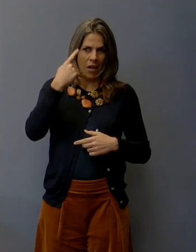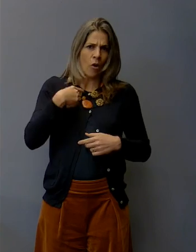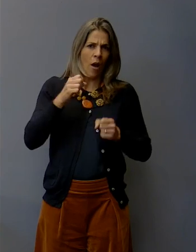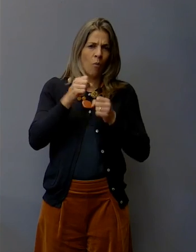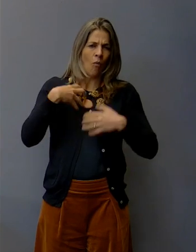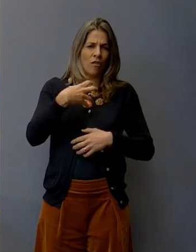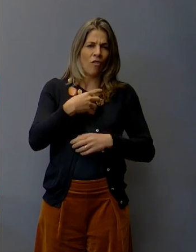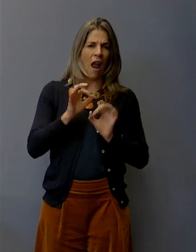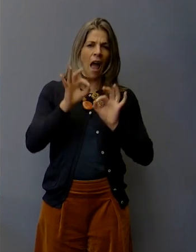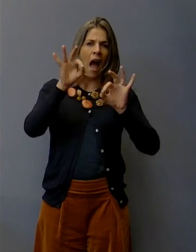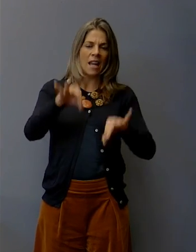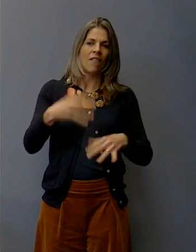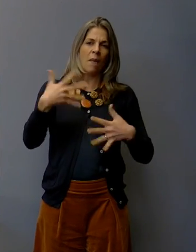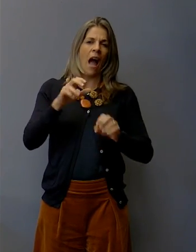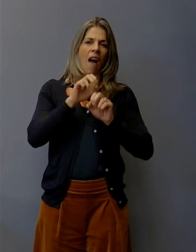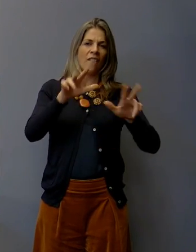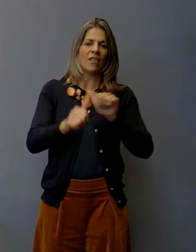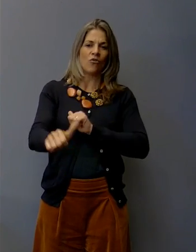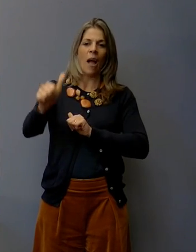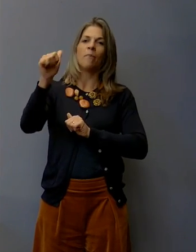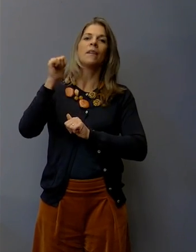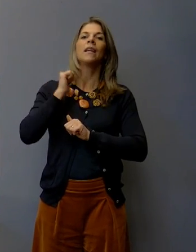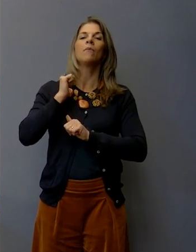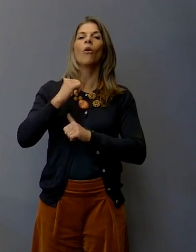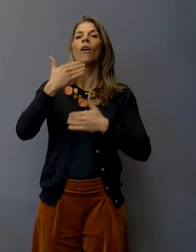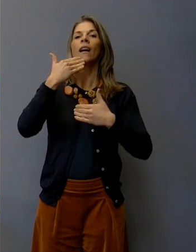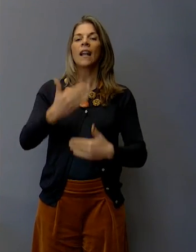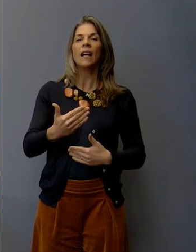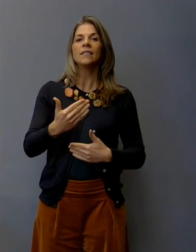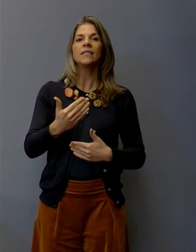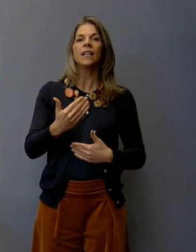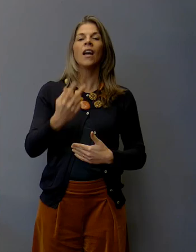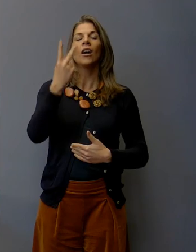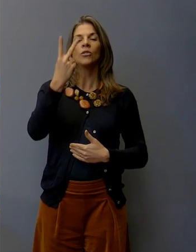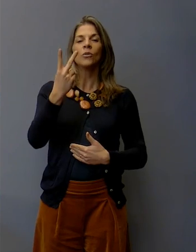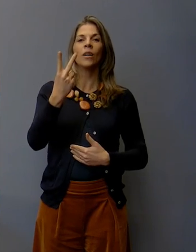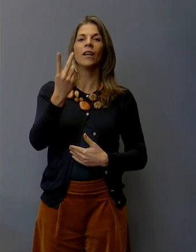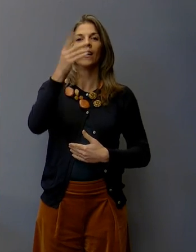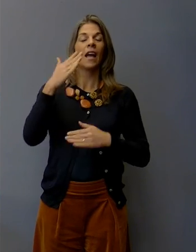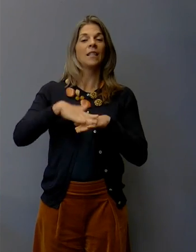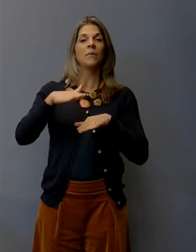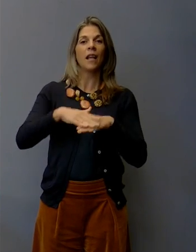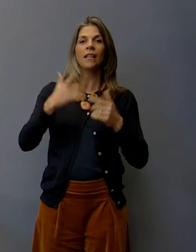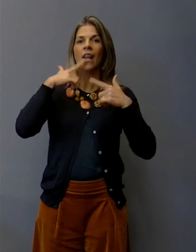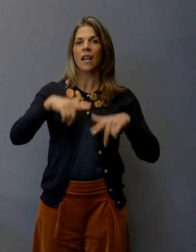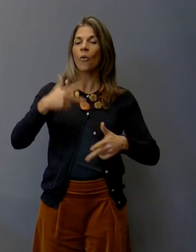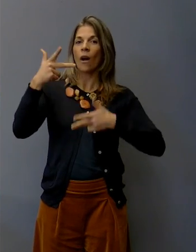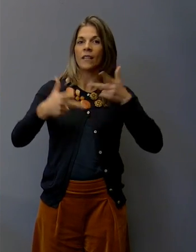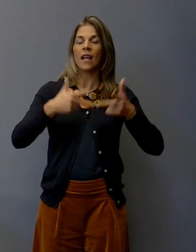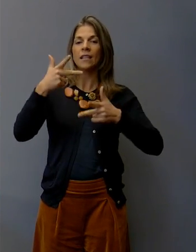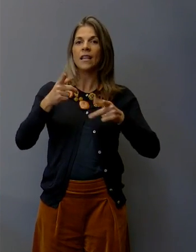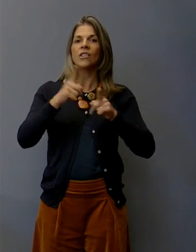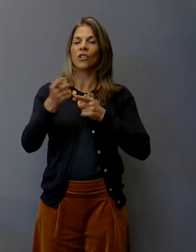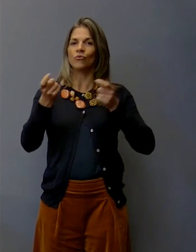di ora ringrazio anche le nostre ha dette della lingua dei segni che regolano la comunicazione